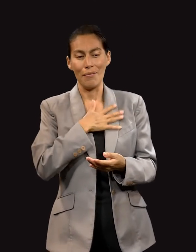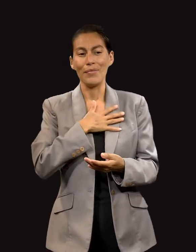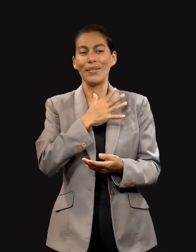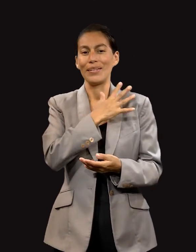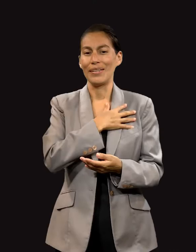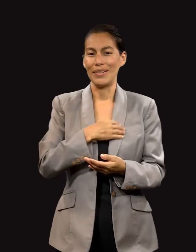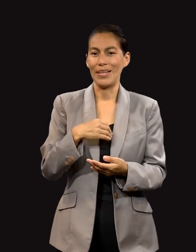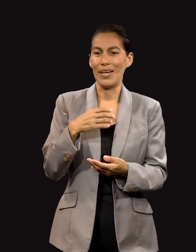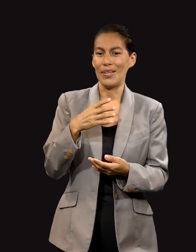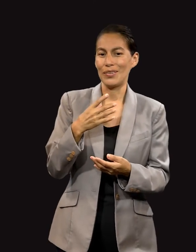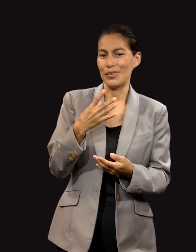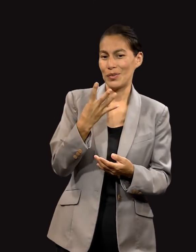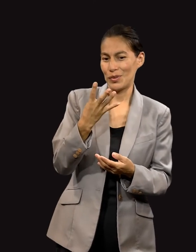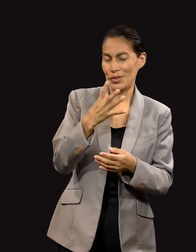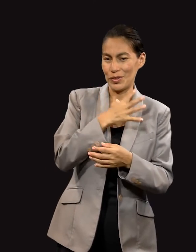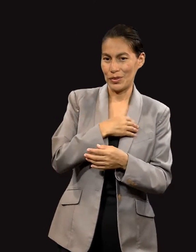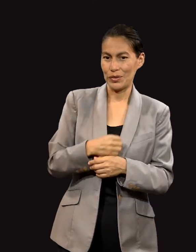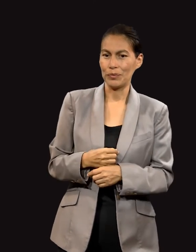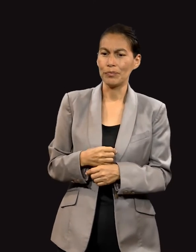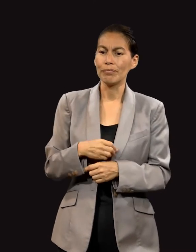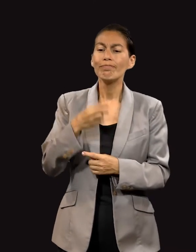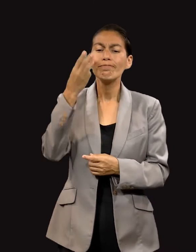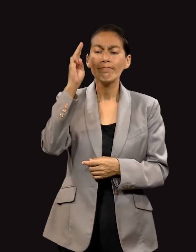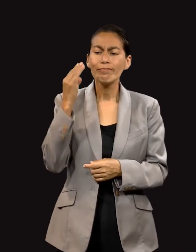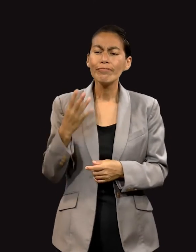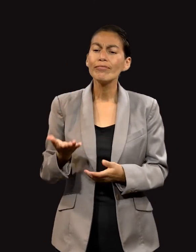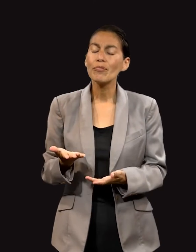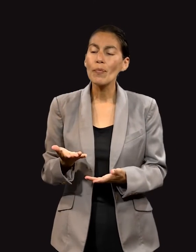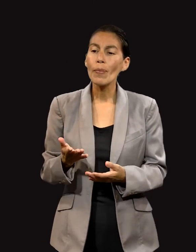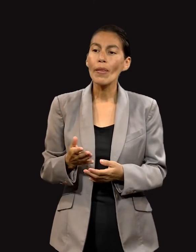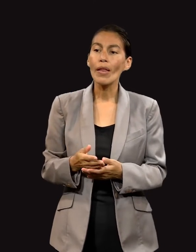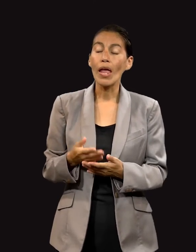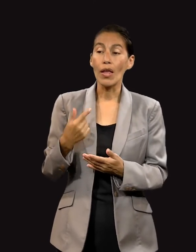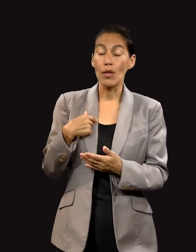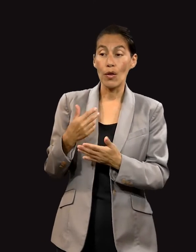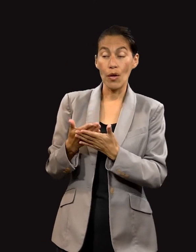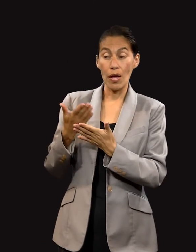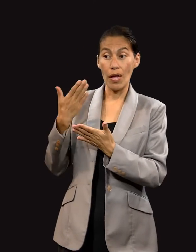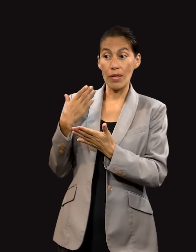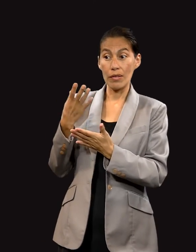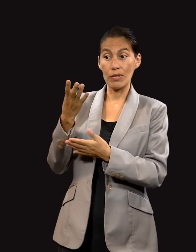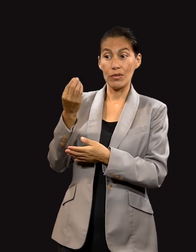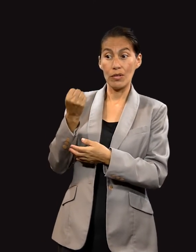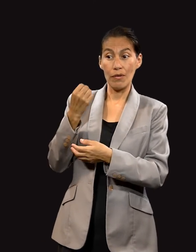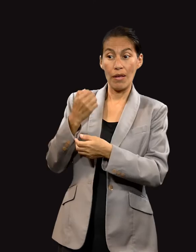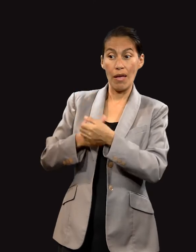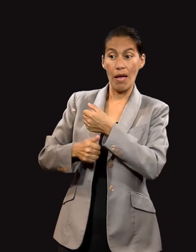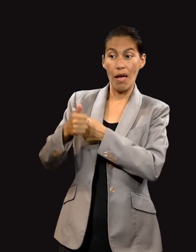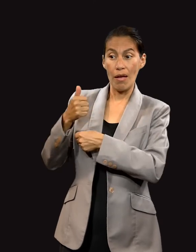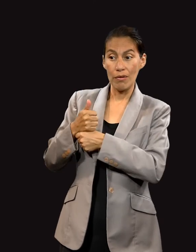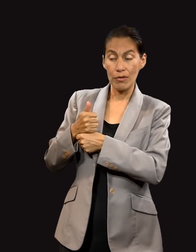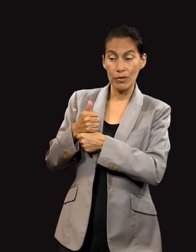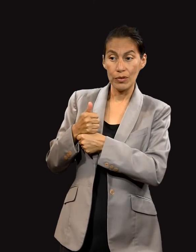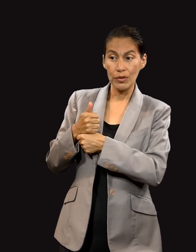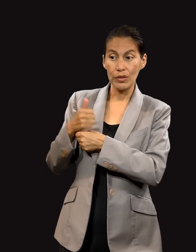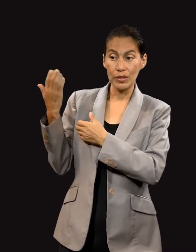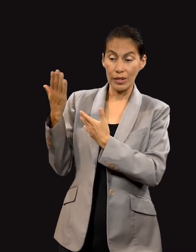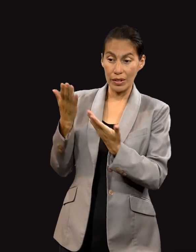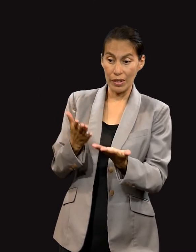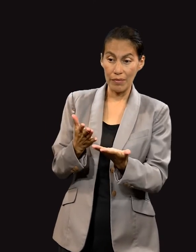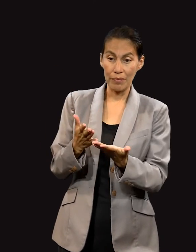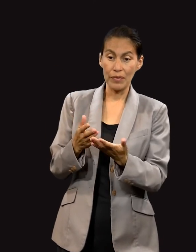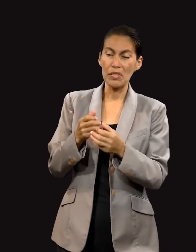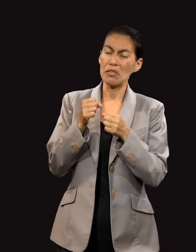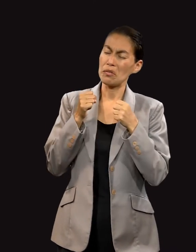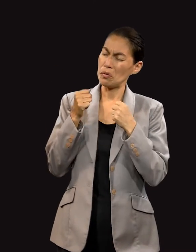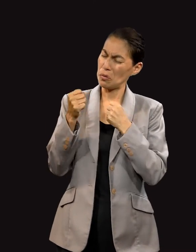Mónica. Hace nueve años que estoy aquí, por gracia de Dios. Estoy segura que él fue